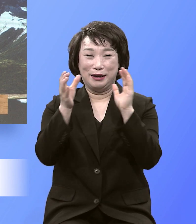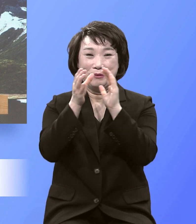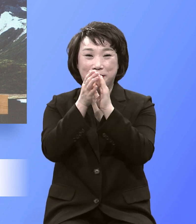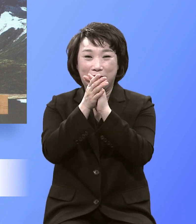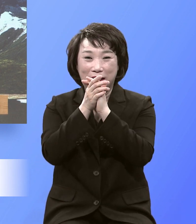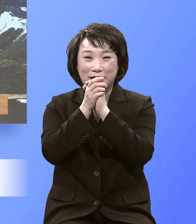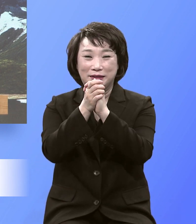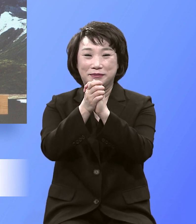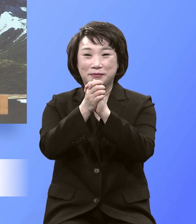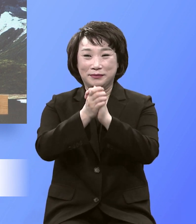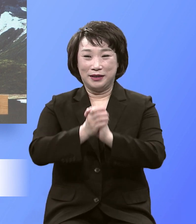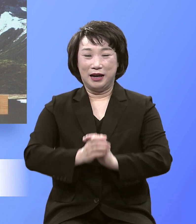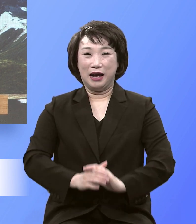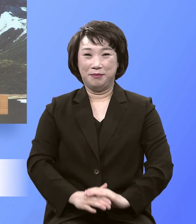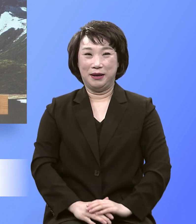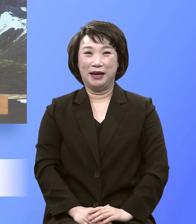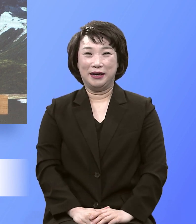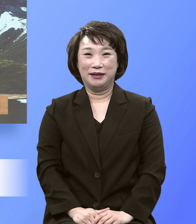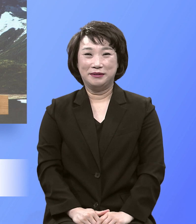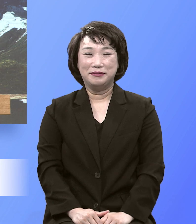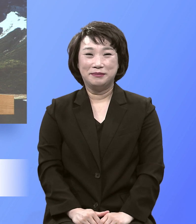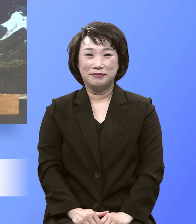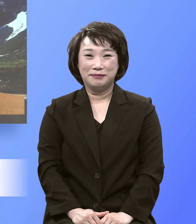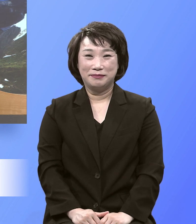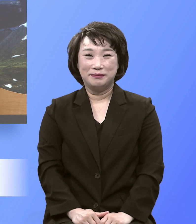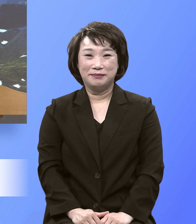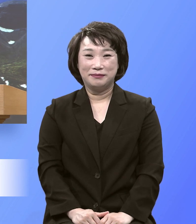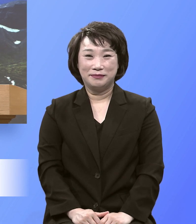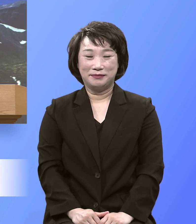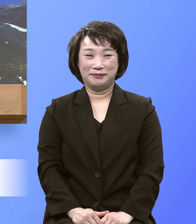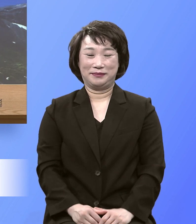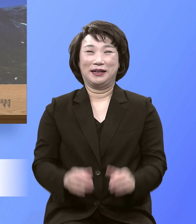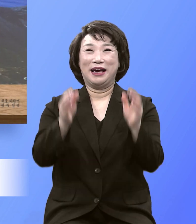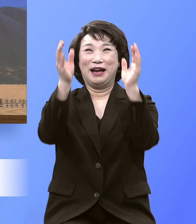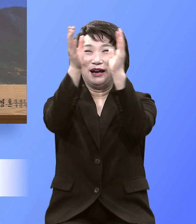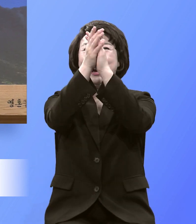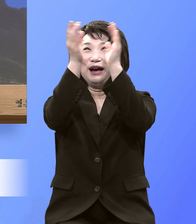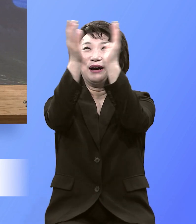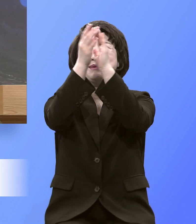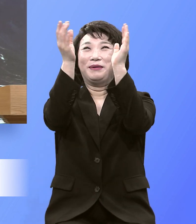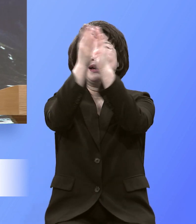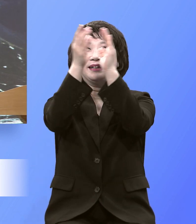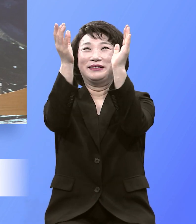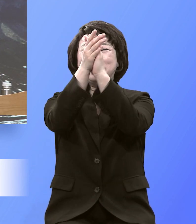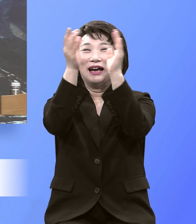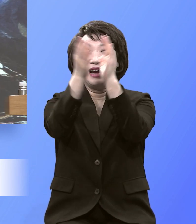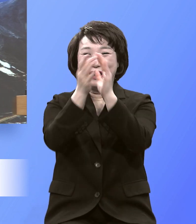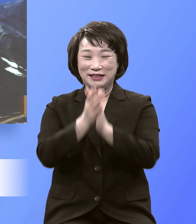기도드리옵나이다. 아멘.